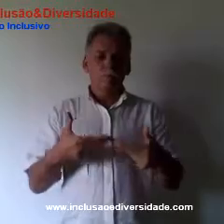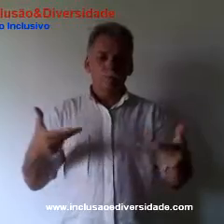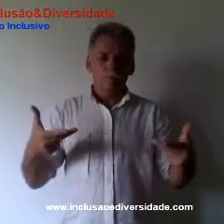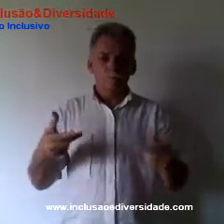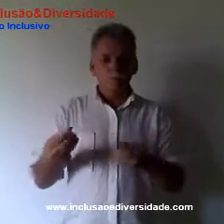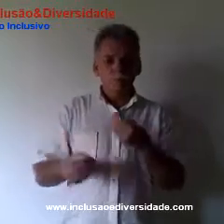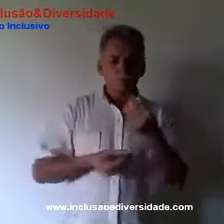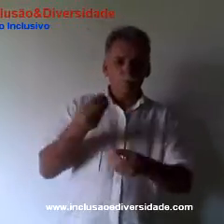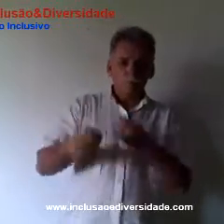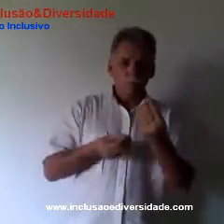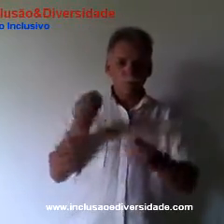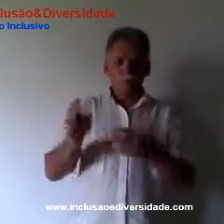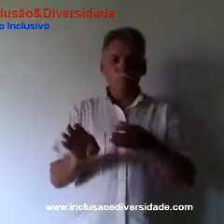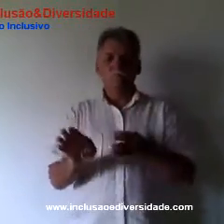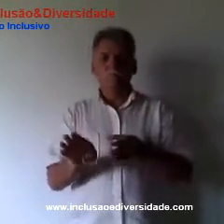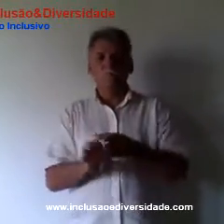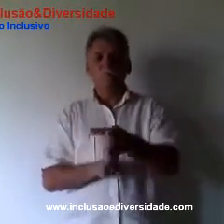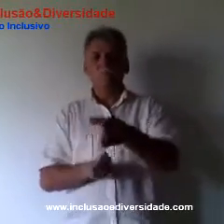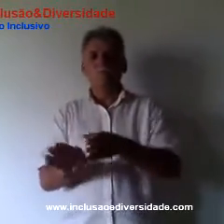forma é conduzida